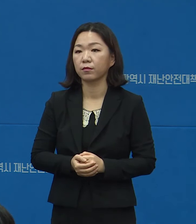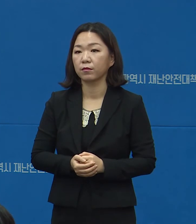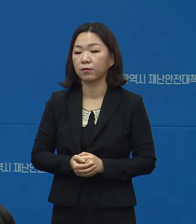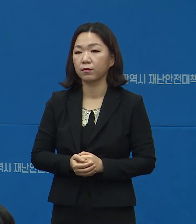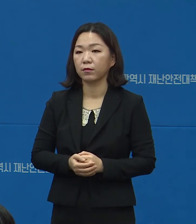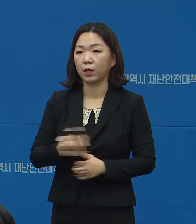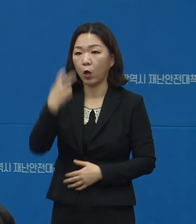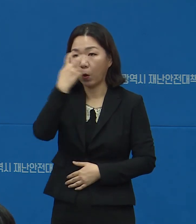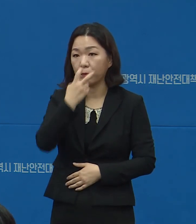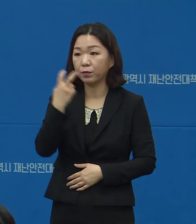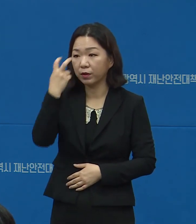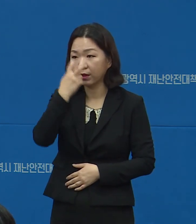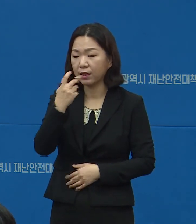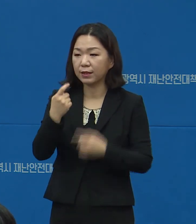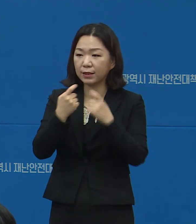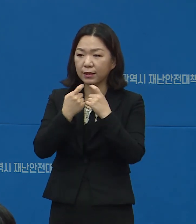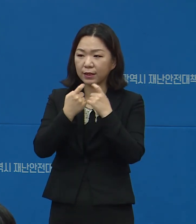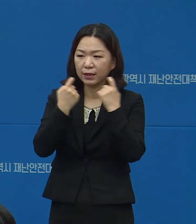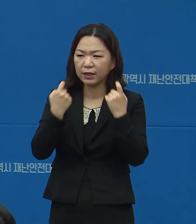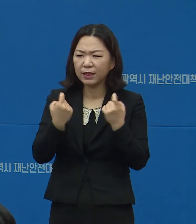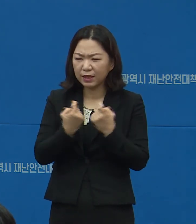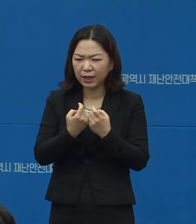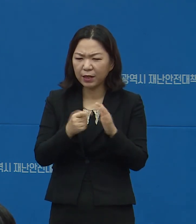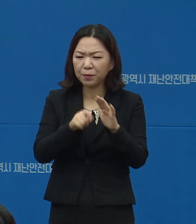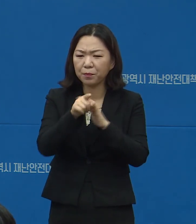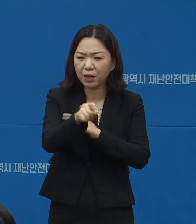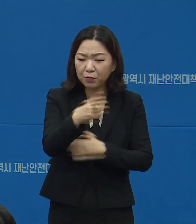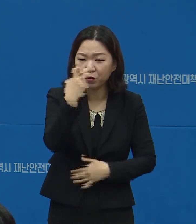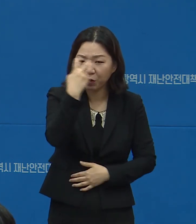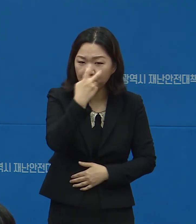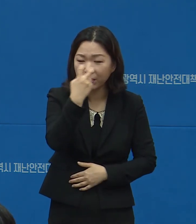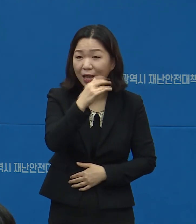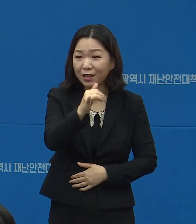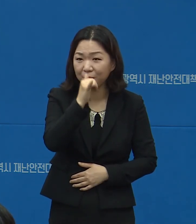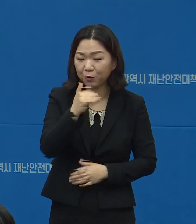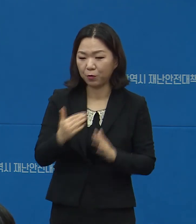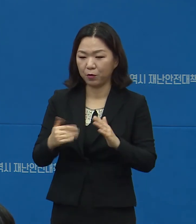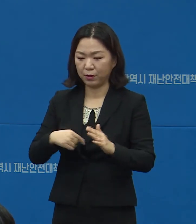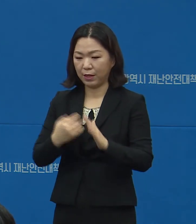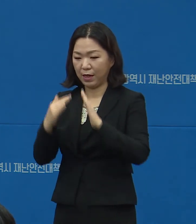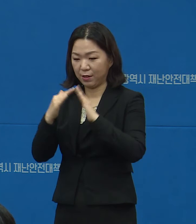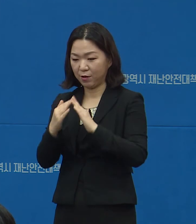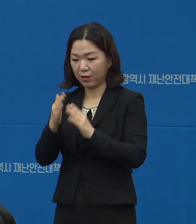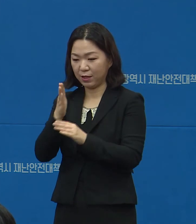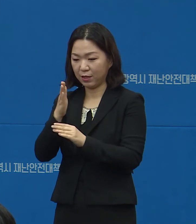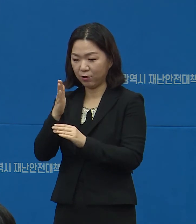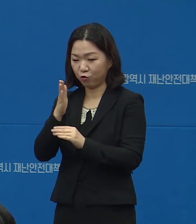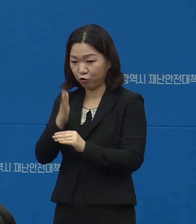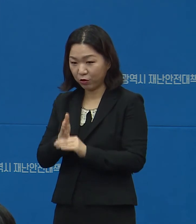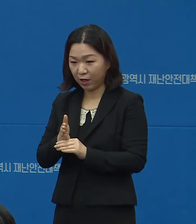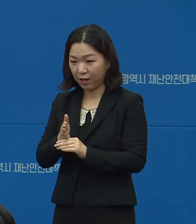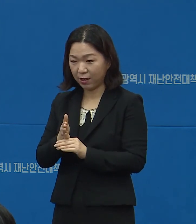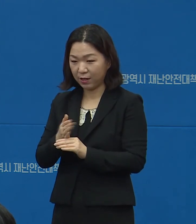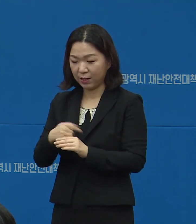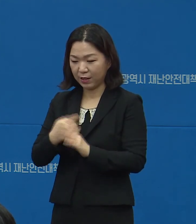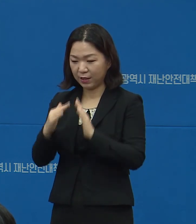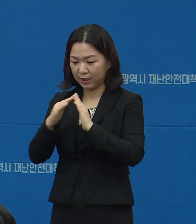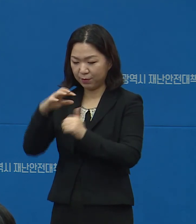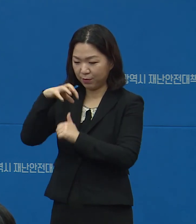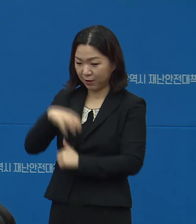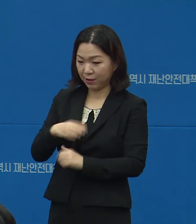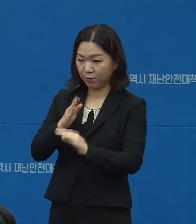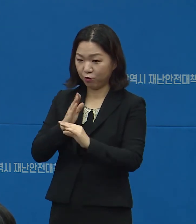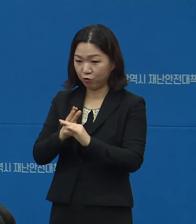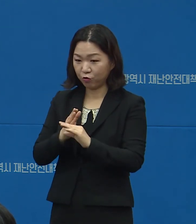저희가 검체검사는 개별적으로 가서 검체를 하는 경우가 있고 자가격리 중인 경우에 저희가 이제